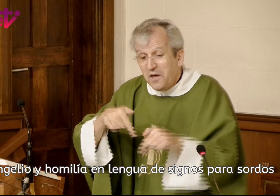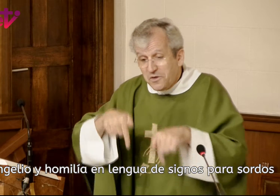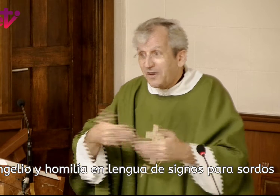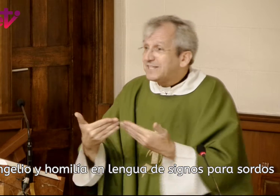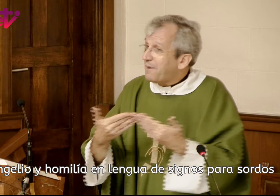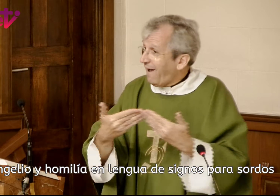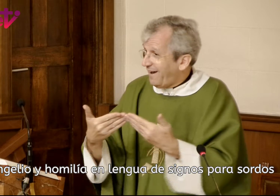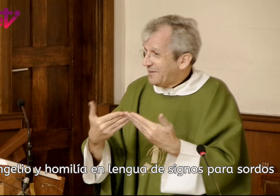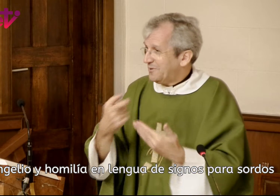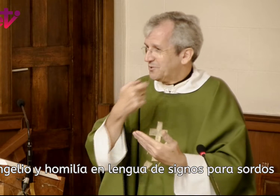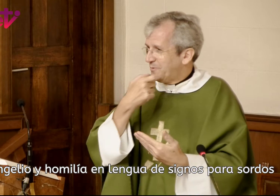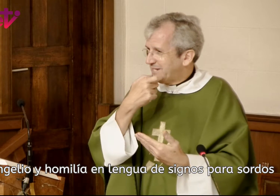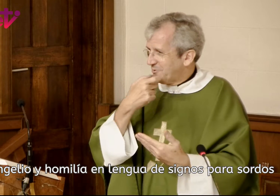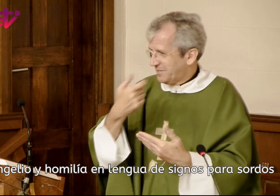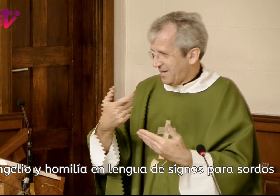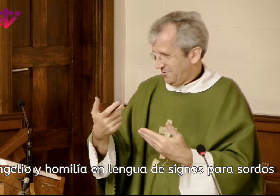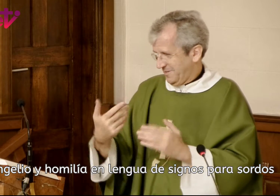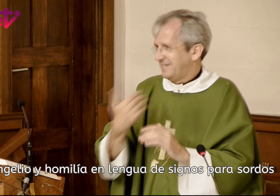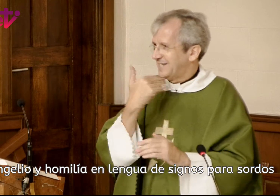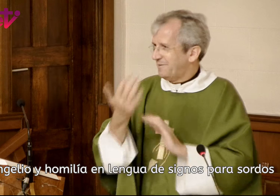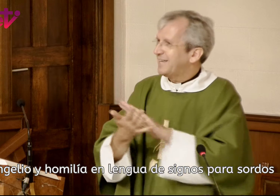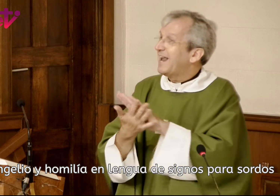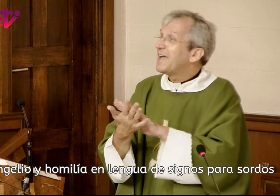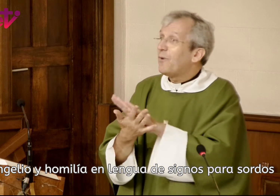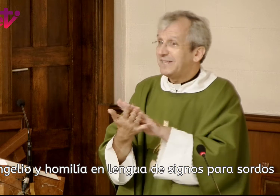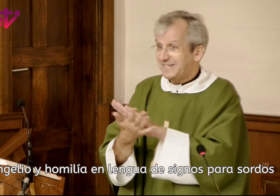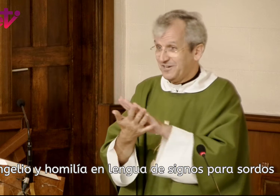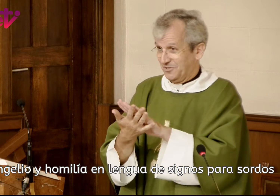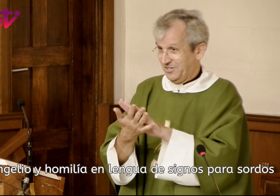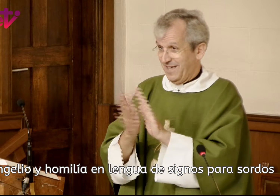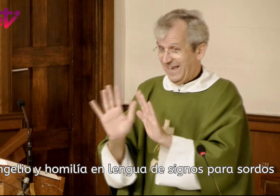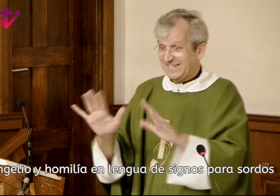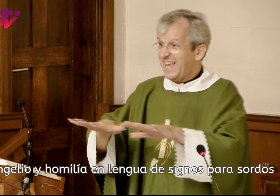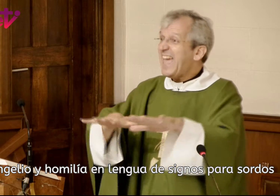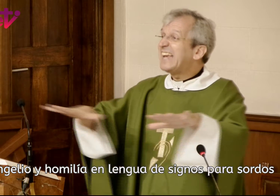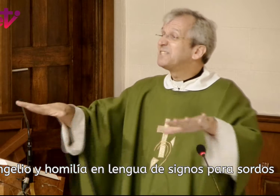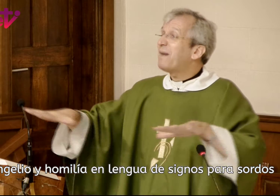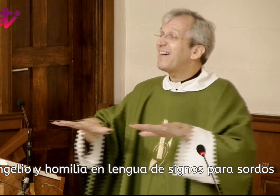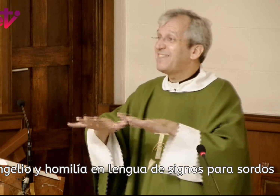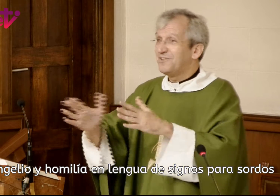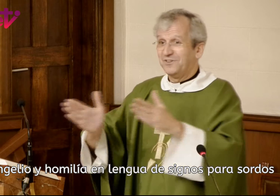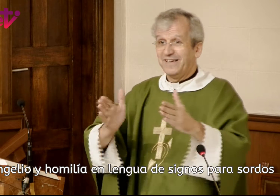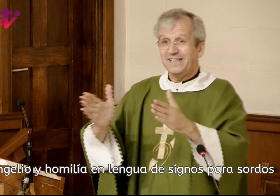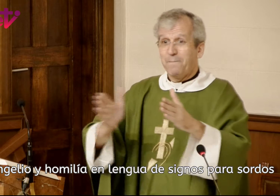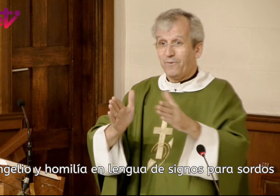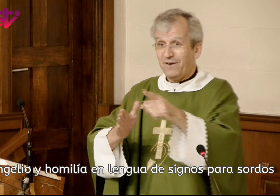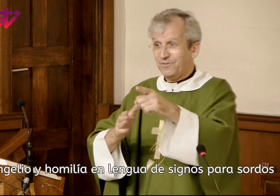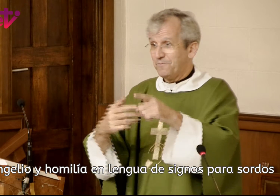Y hoy ese evangelio nos hubiese gustado, ya sabéis que la lengua de signos es espacio temporal, lo digo